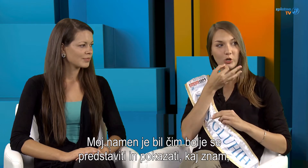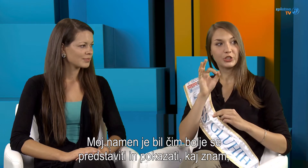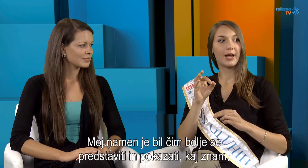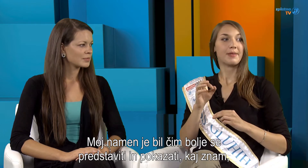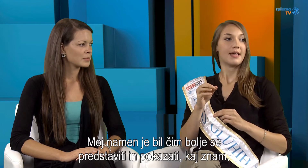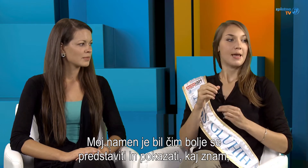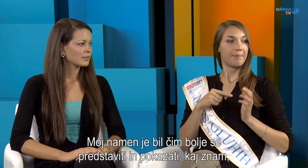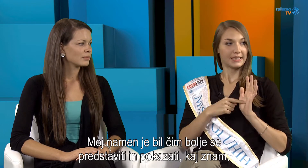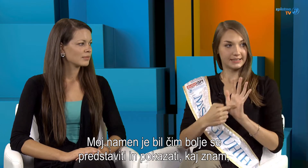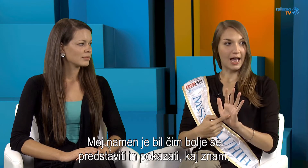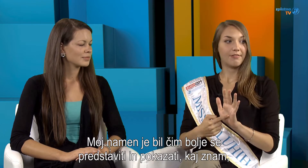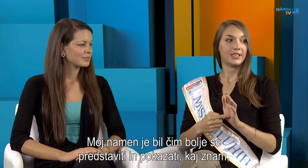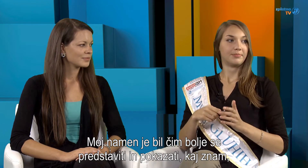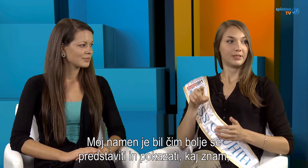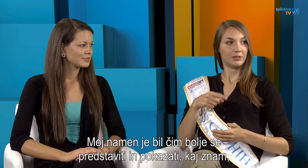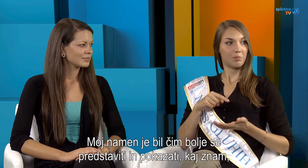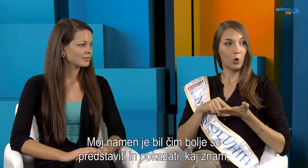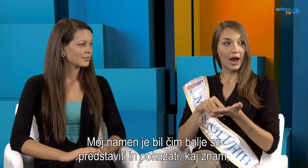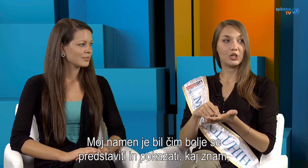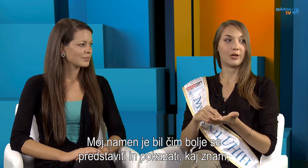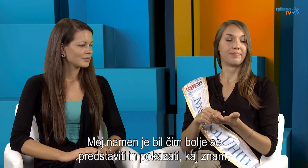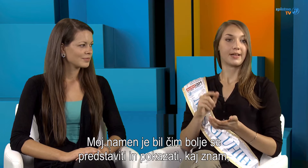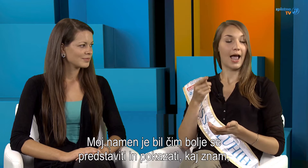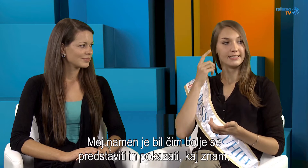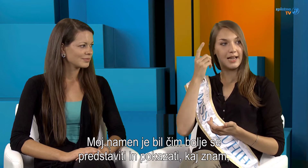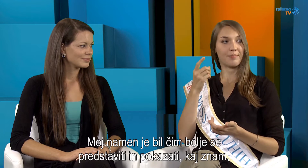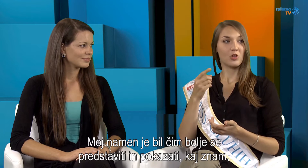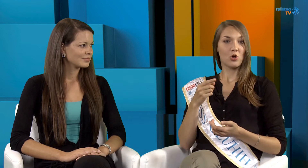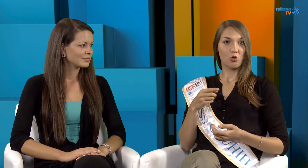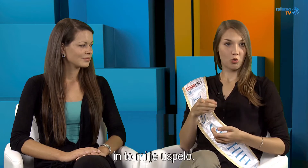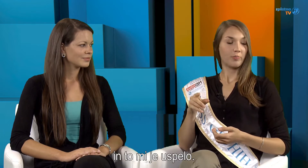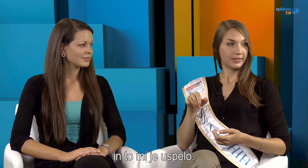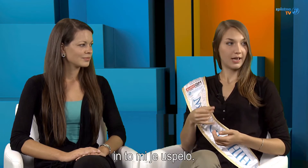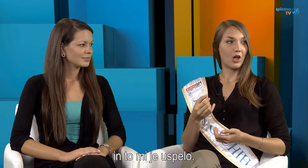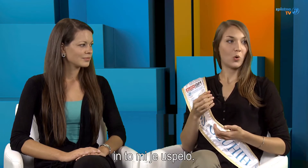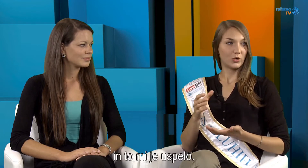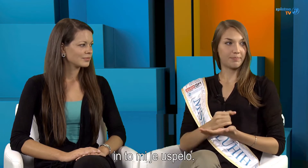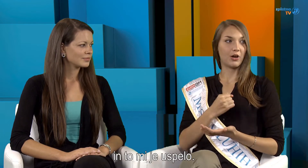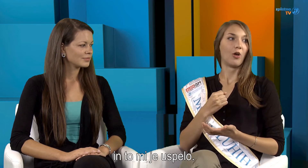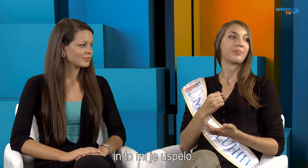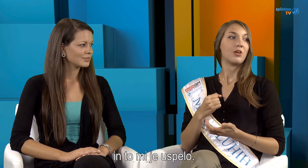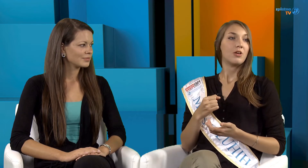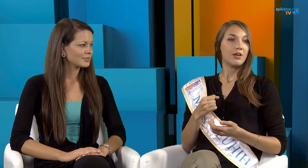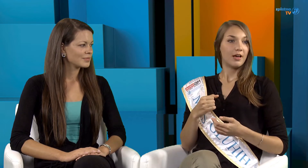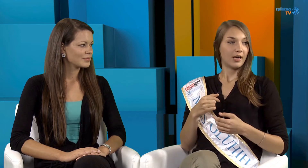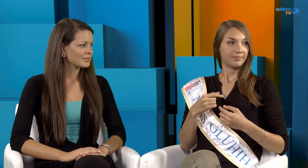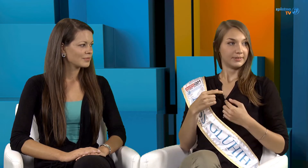boljše predstavim in pokažem, kaj znam. To mi je uspelo.